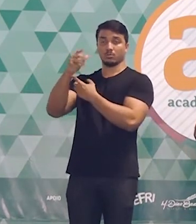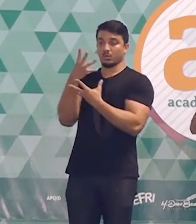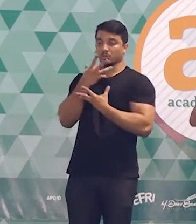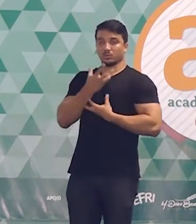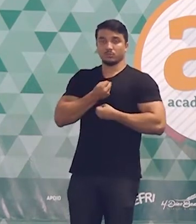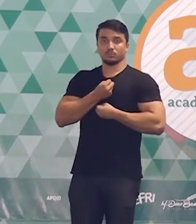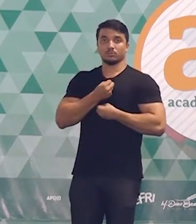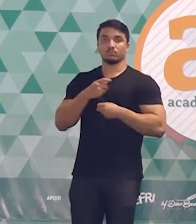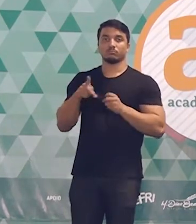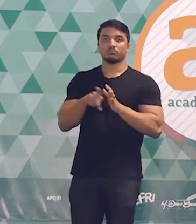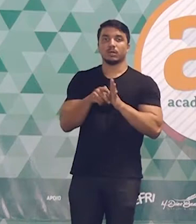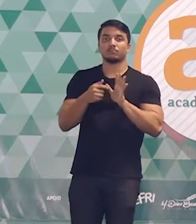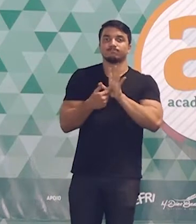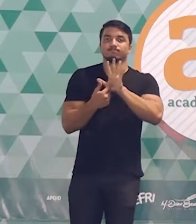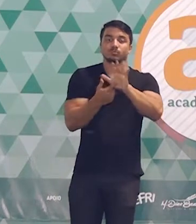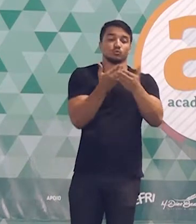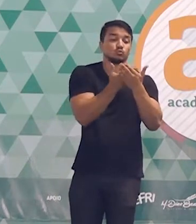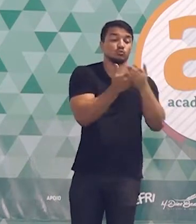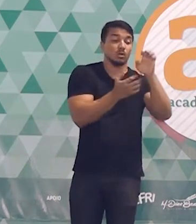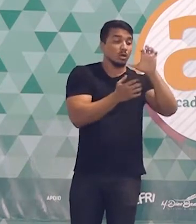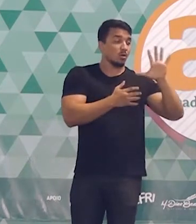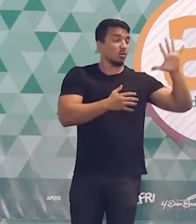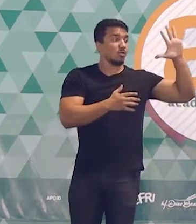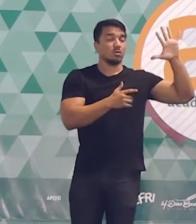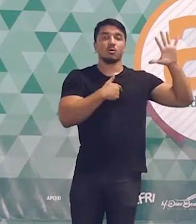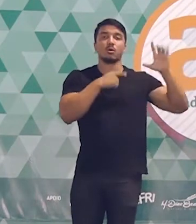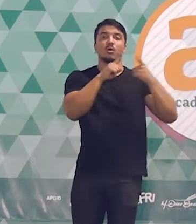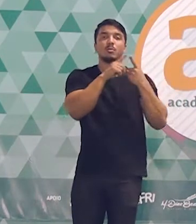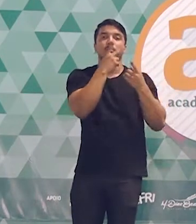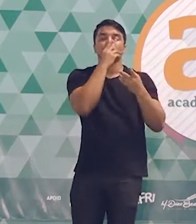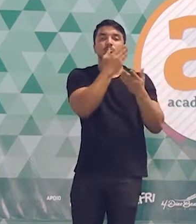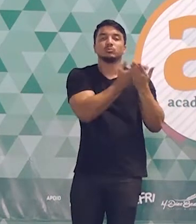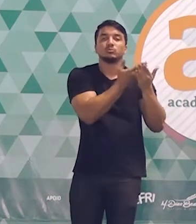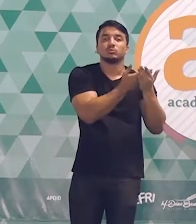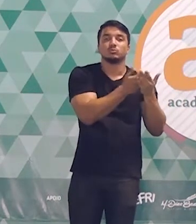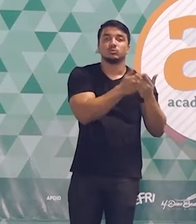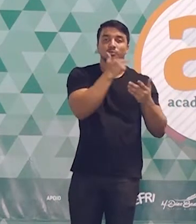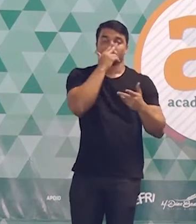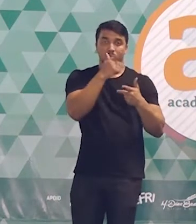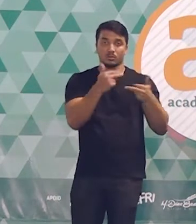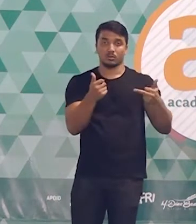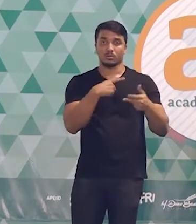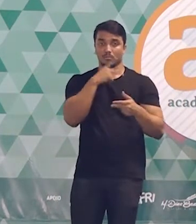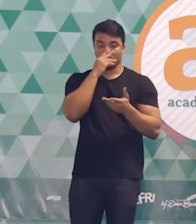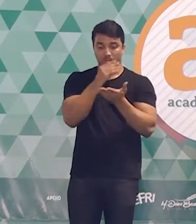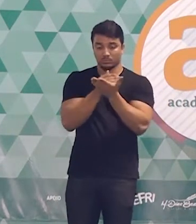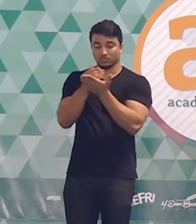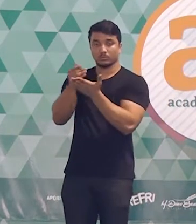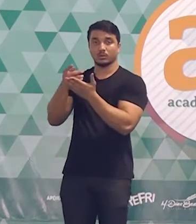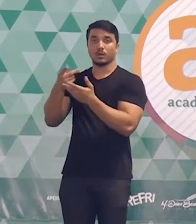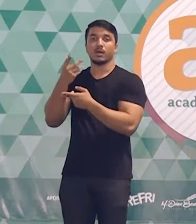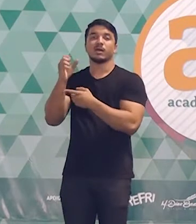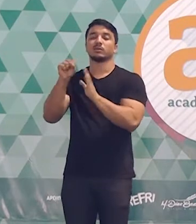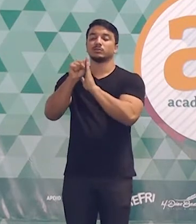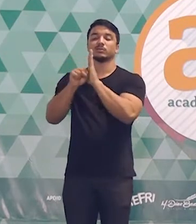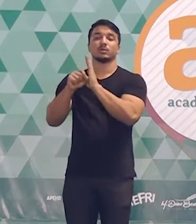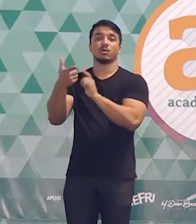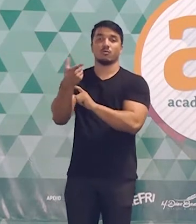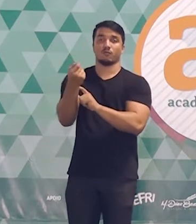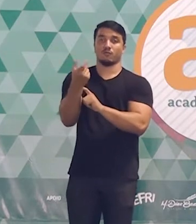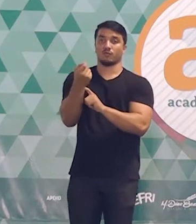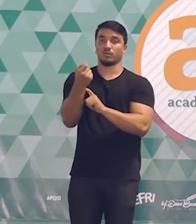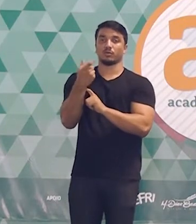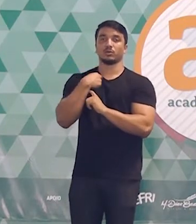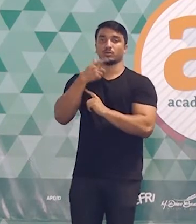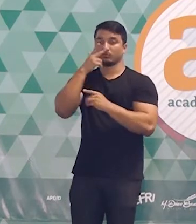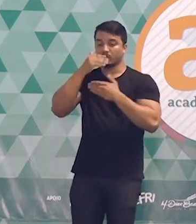absorve isso, uma vez que estudou na Europa, absorveu lá muito do início do século XX, das